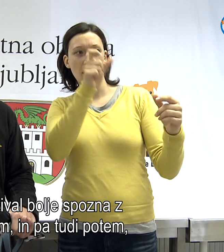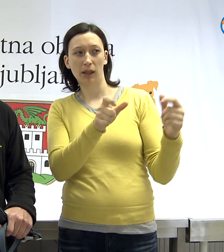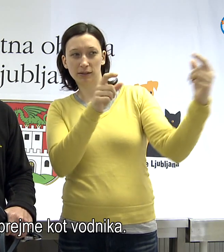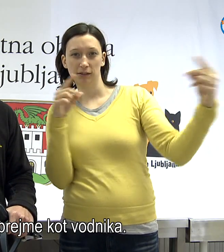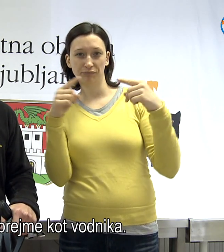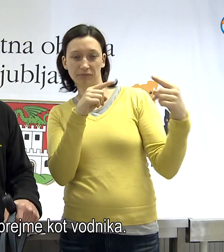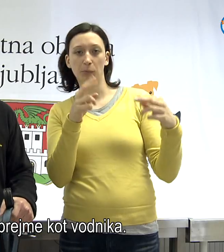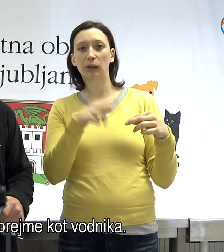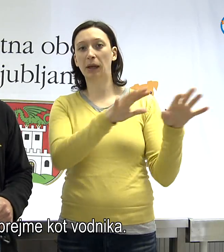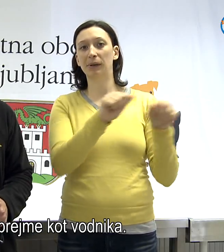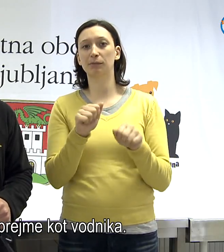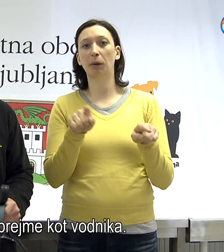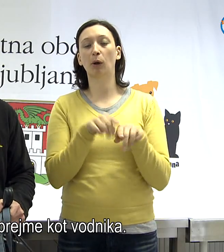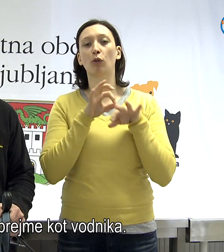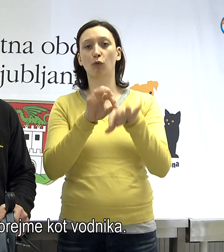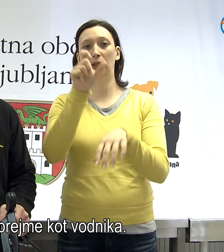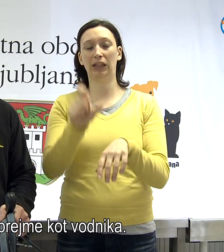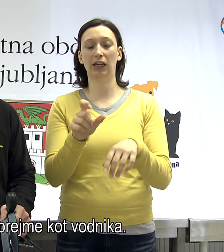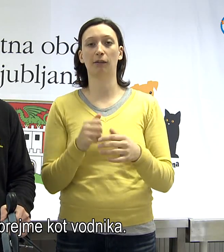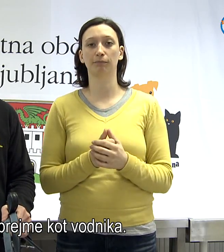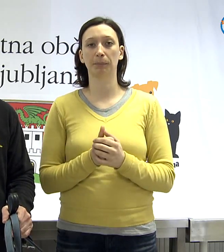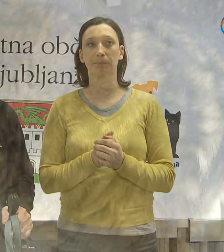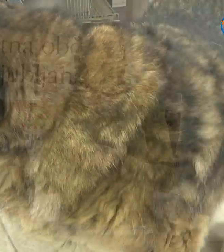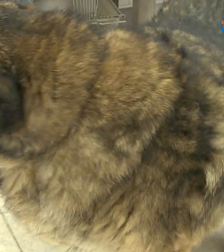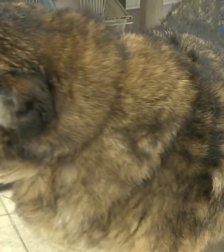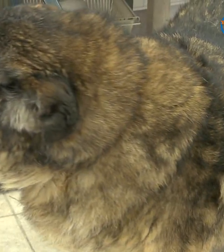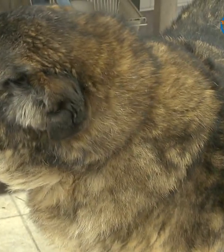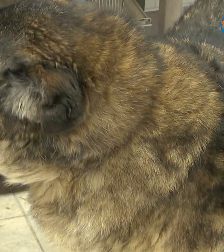potem seveda ga sprejme kot vodnika.